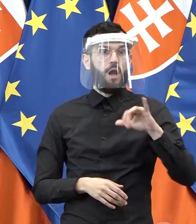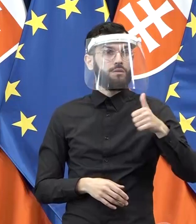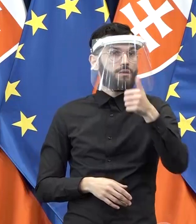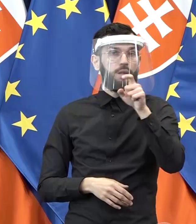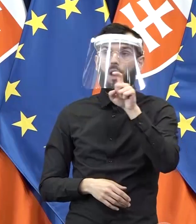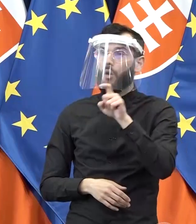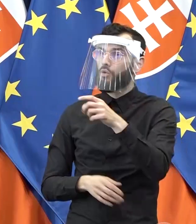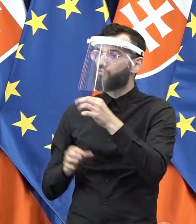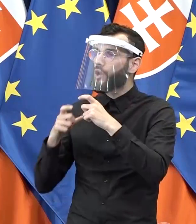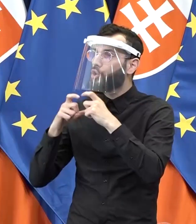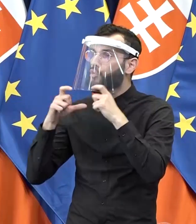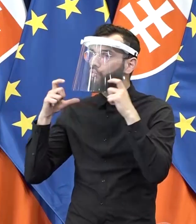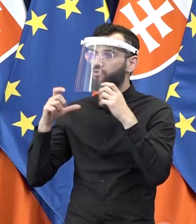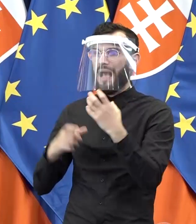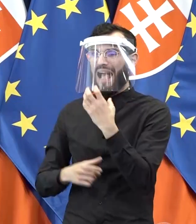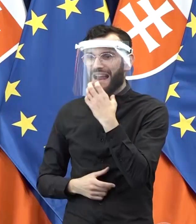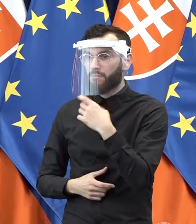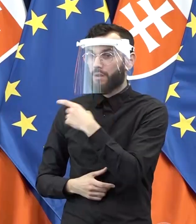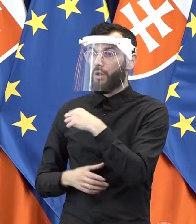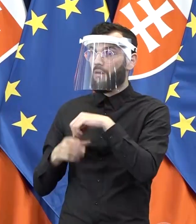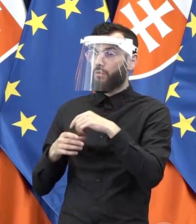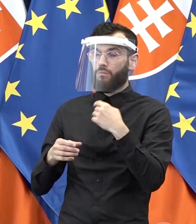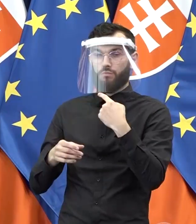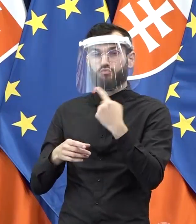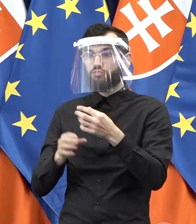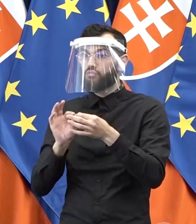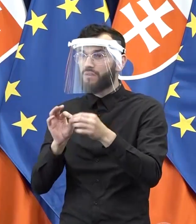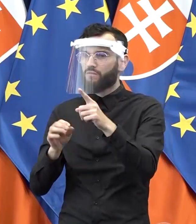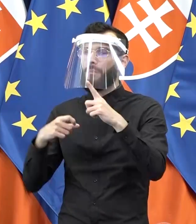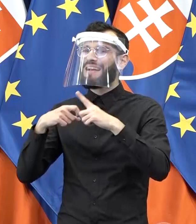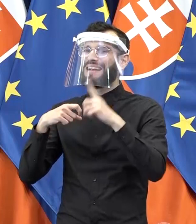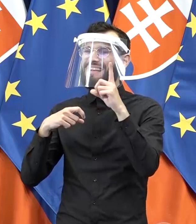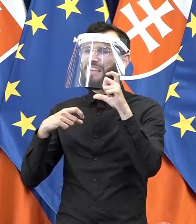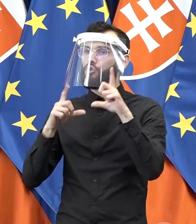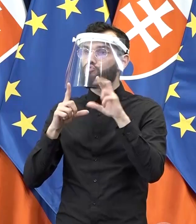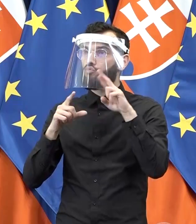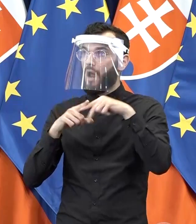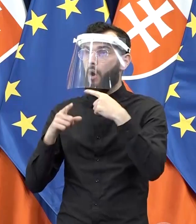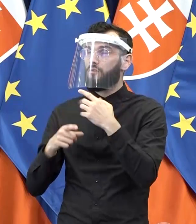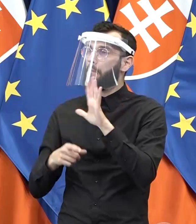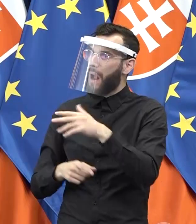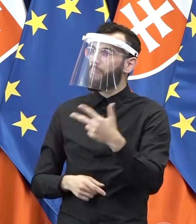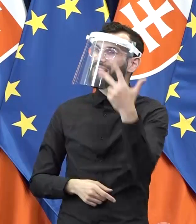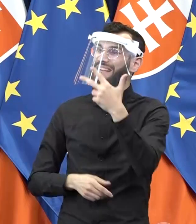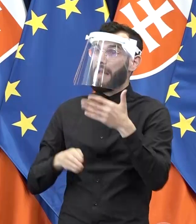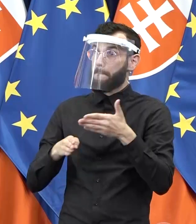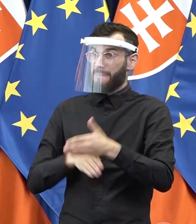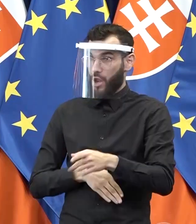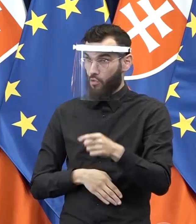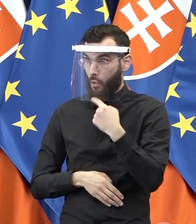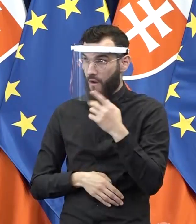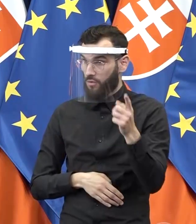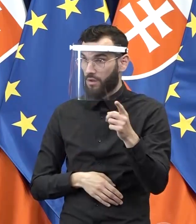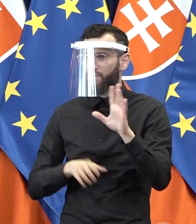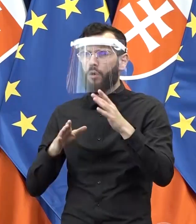ohľadom rúšok a respirátorov, že ako sme sa zásobami, lebo ešte pán Kičura slúbil, že dnes by ich malo byť do 30 miliónov a vraj v